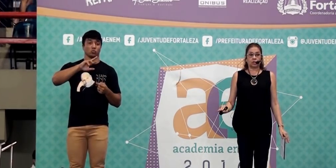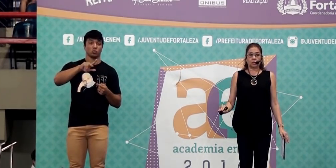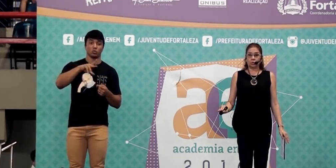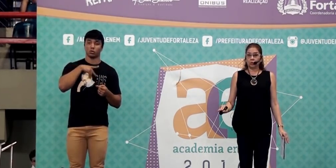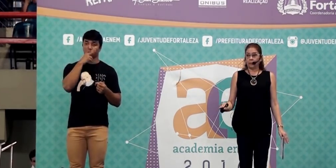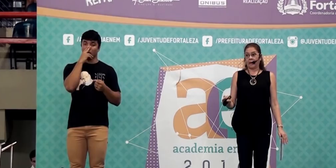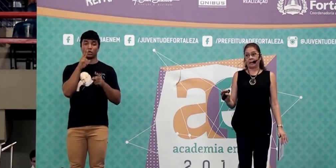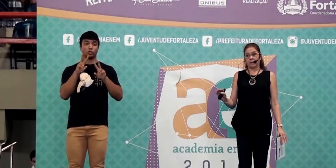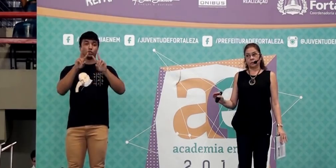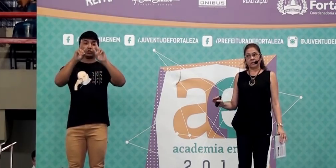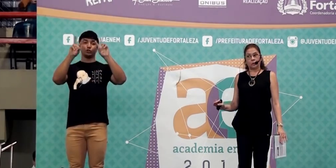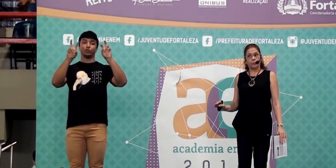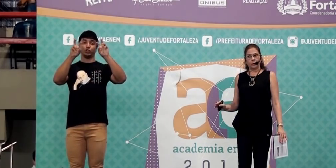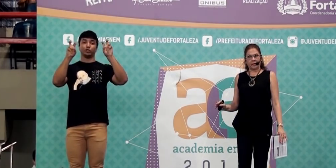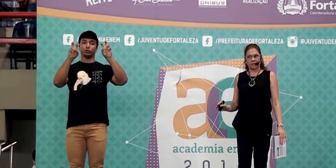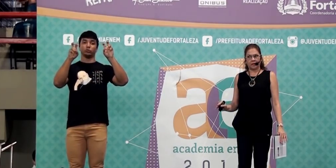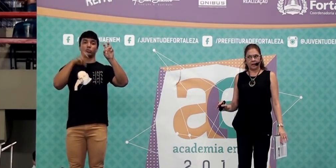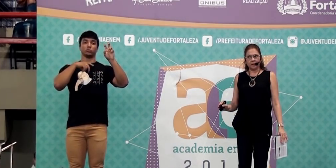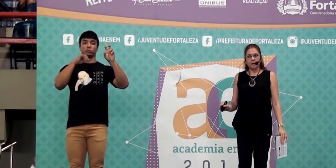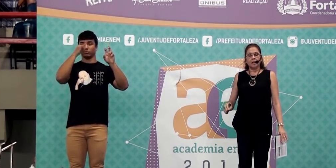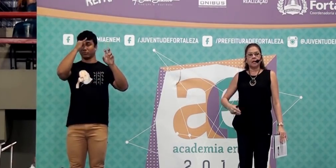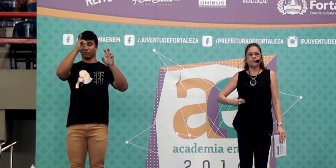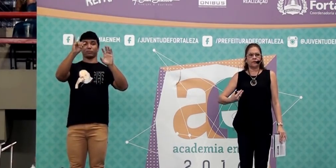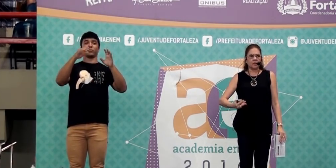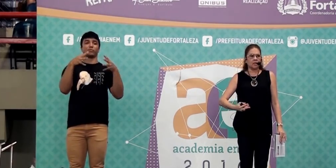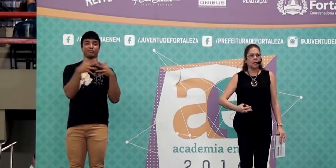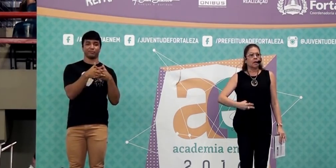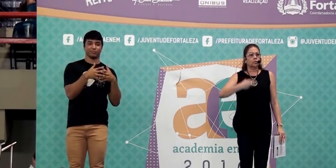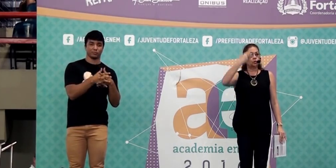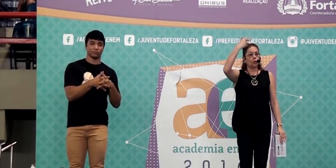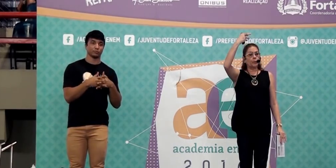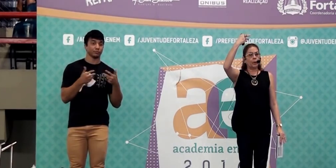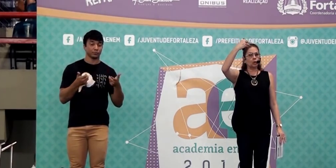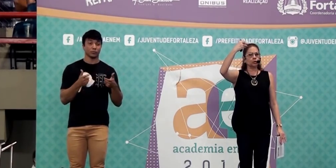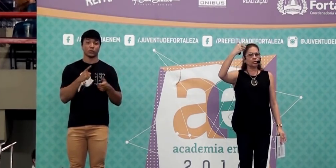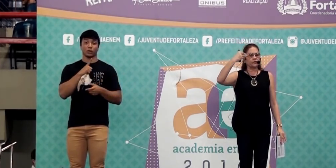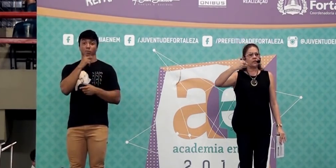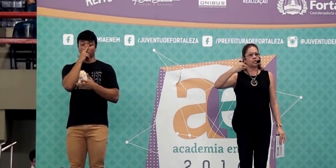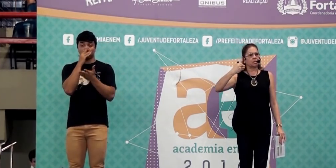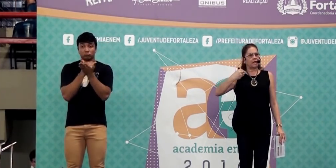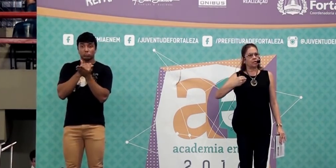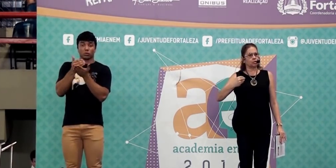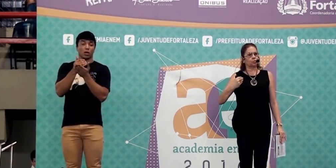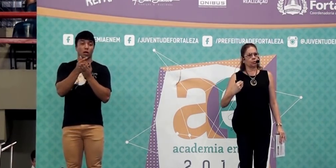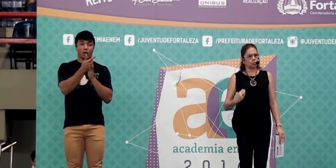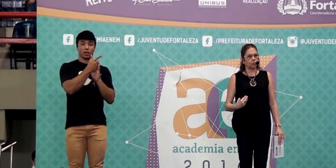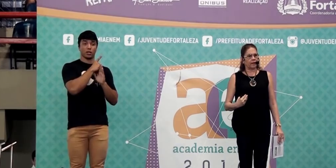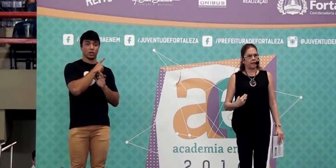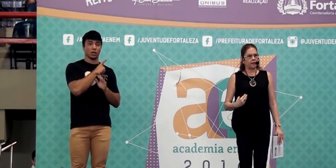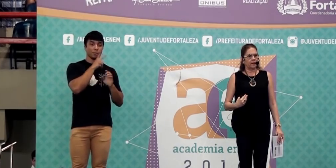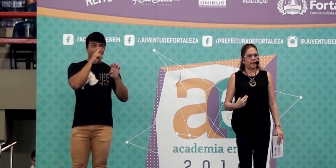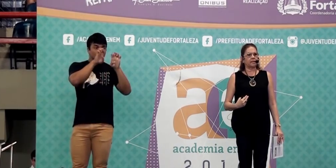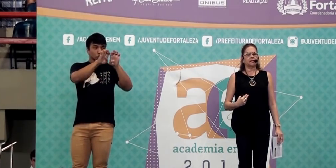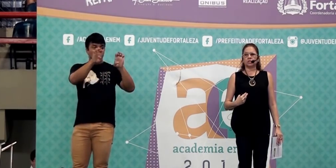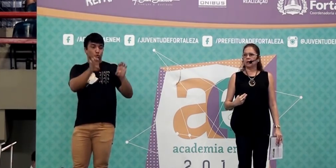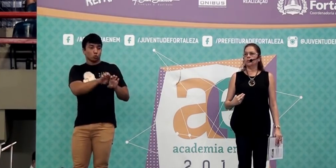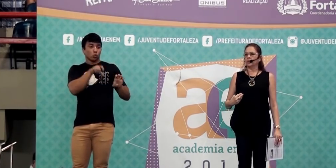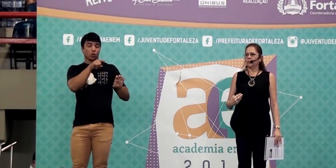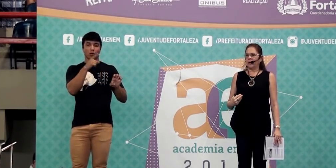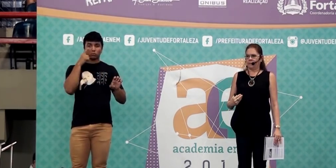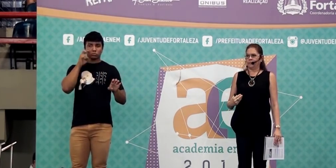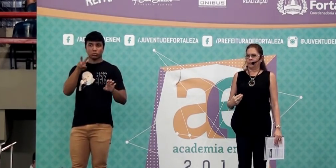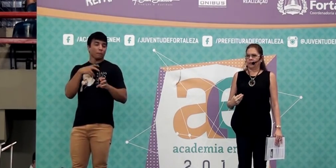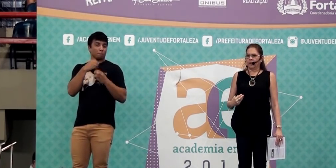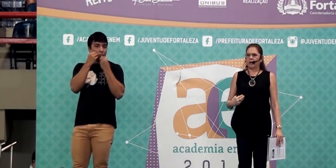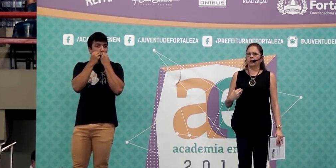colocando título para não se comprometer. Enfim, do ponto de vista da estrutura, eles estão